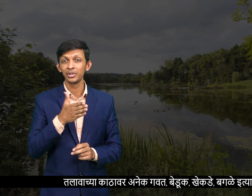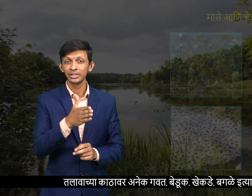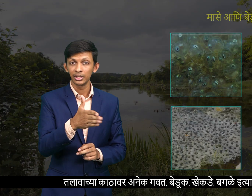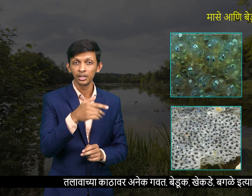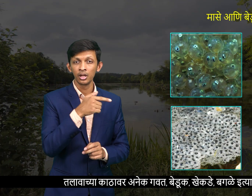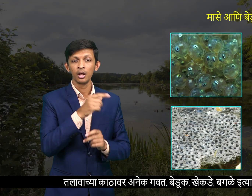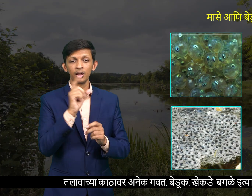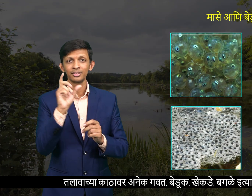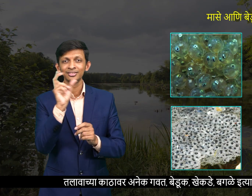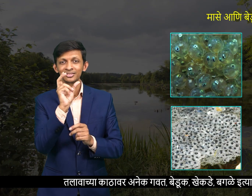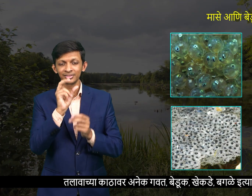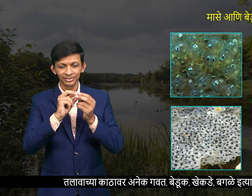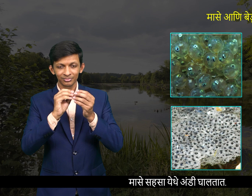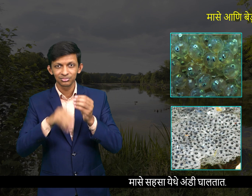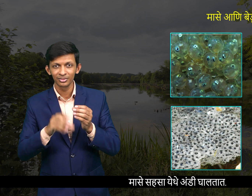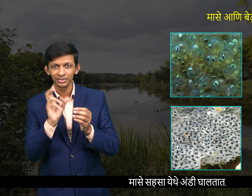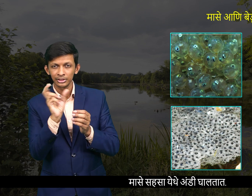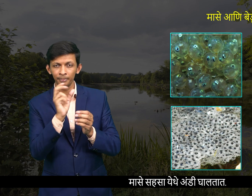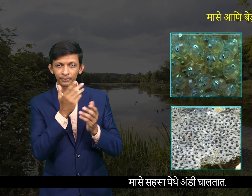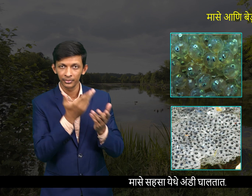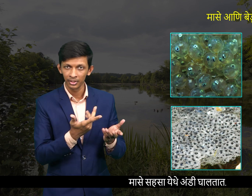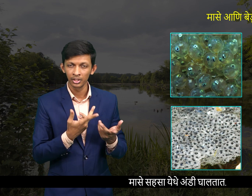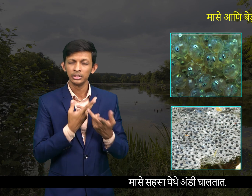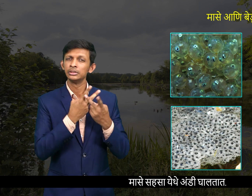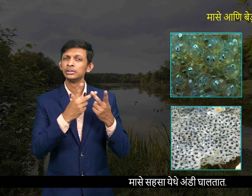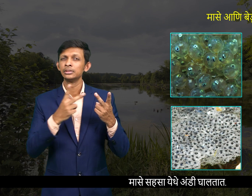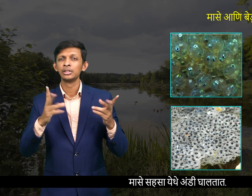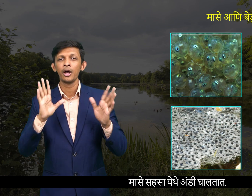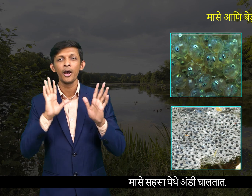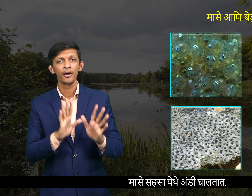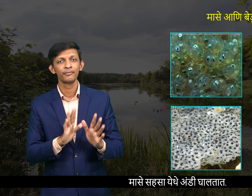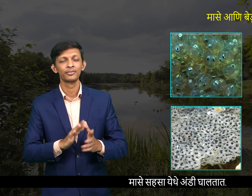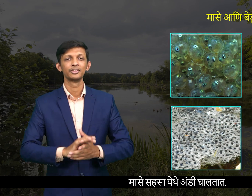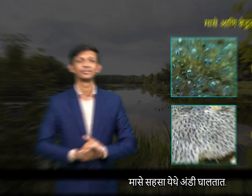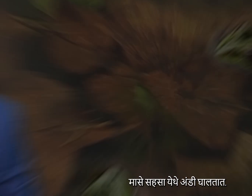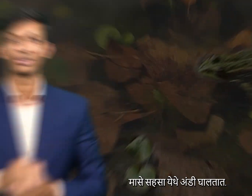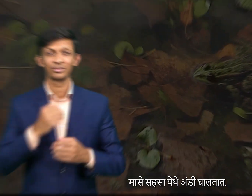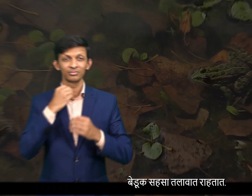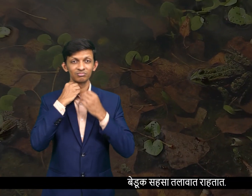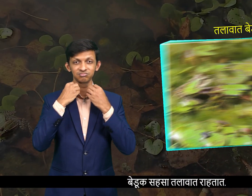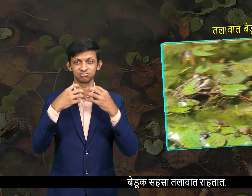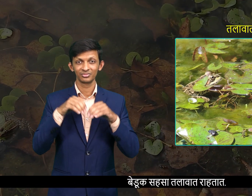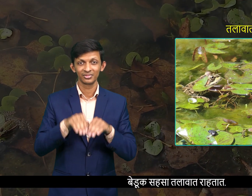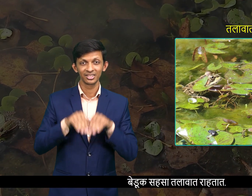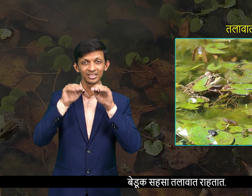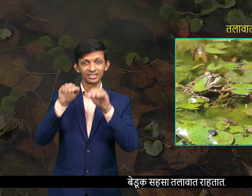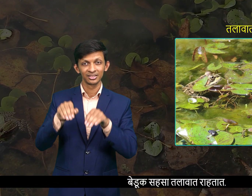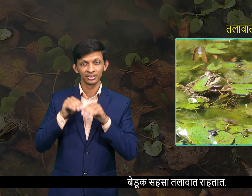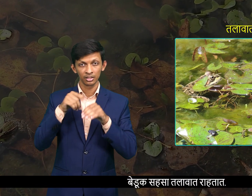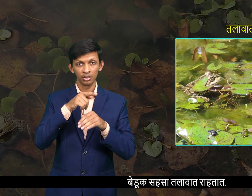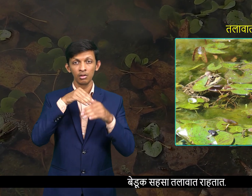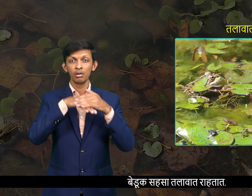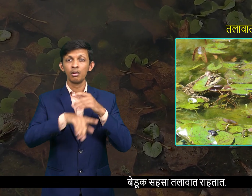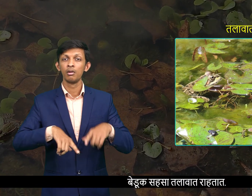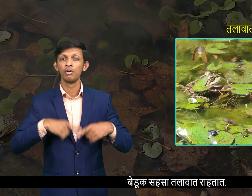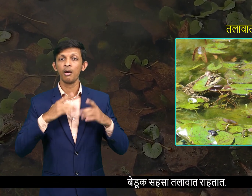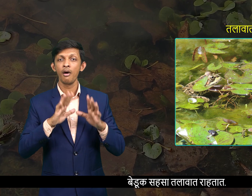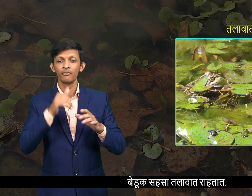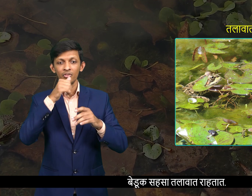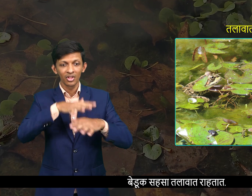असतात. मासे सहसा येथे अंडी घालतात. बेडूक सहसा तलावात राहतात.